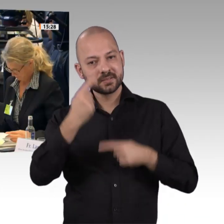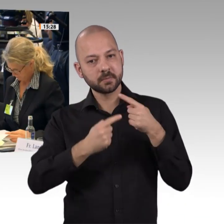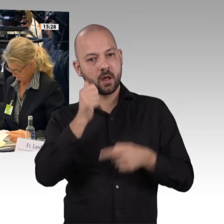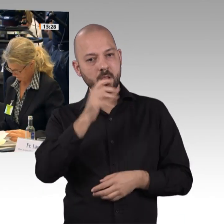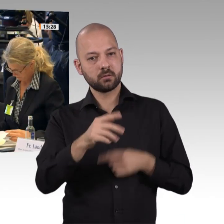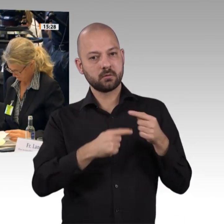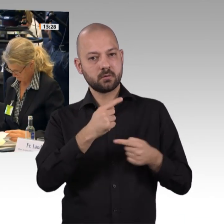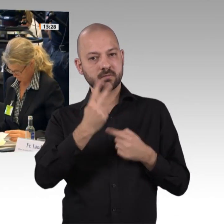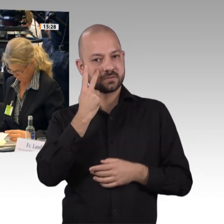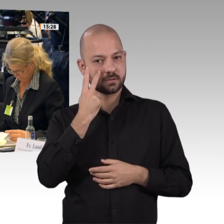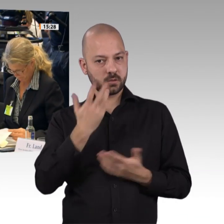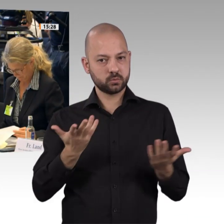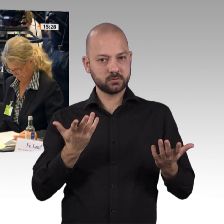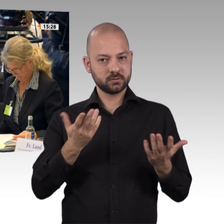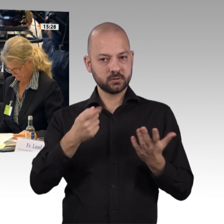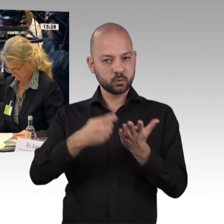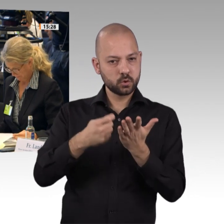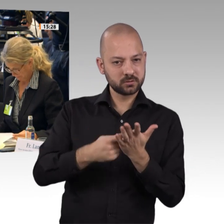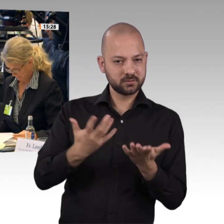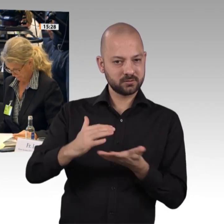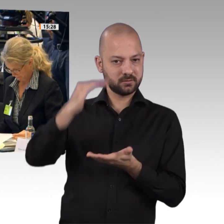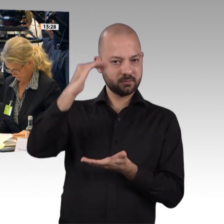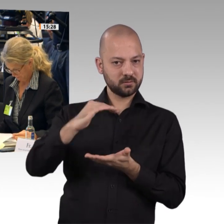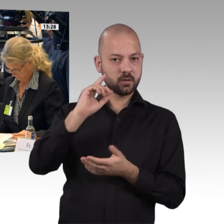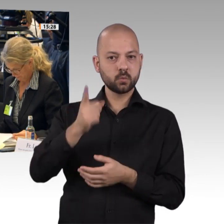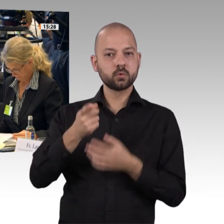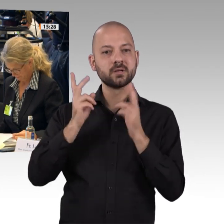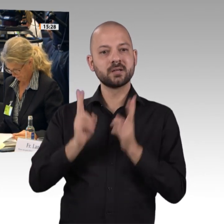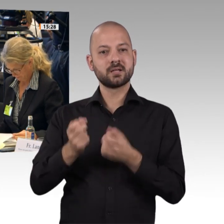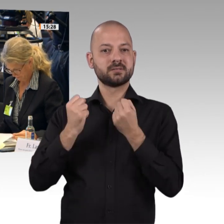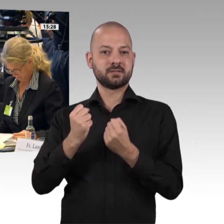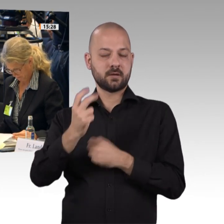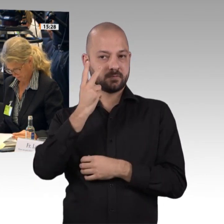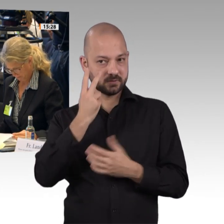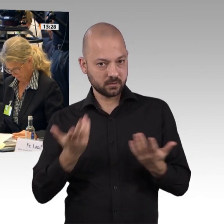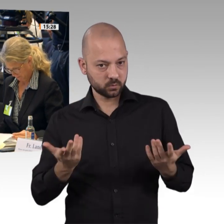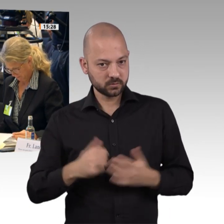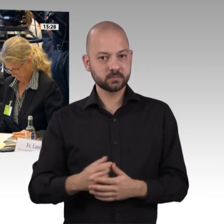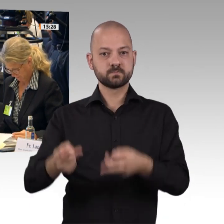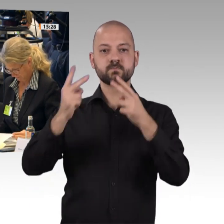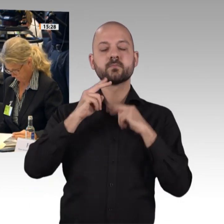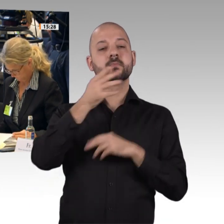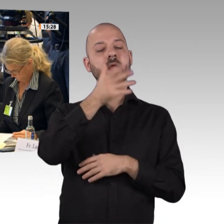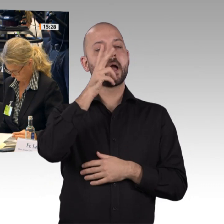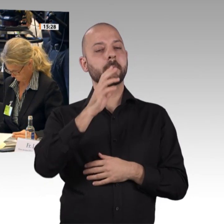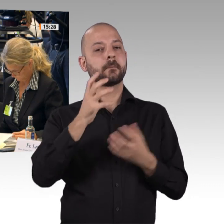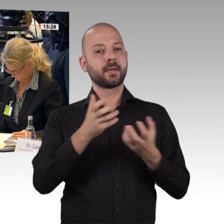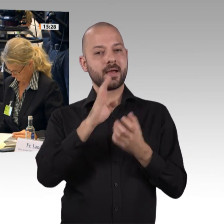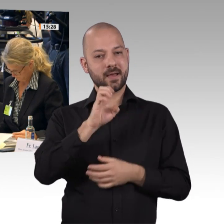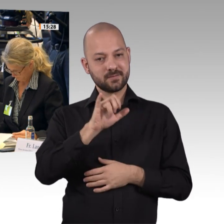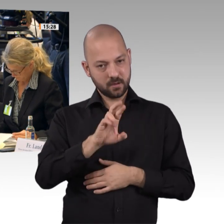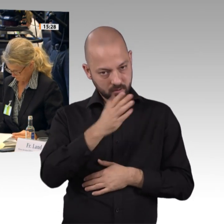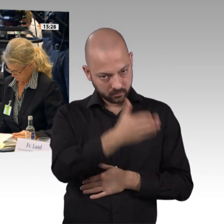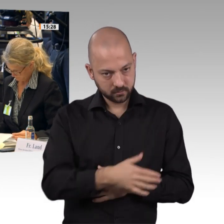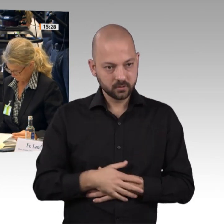Ich denke, diese Frage kann ich ganz eindeutig mit Ja beantworten. Ja, wird sie tun. Das einzige Kriterium, das jetzt zukünftig bei der Frage der Bewilligung